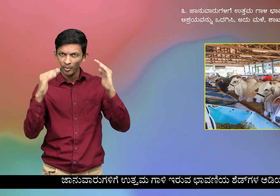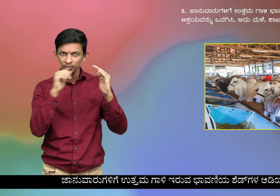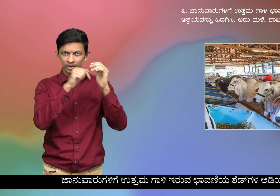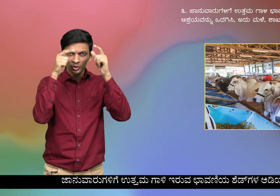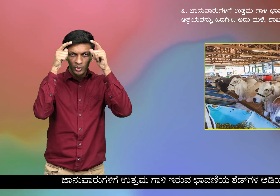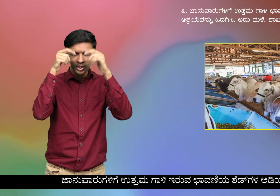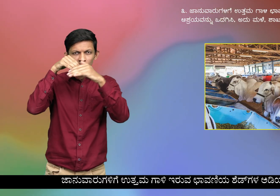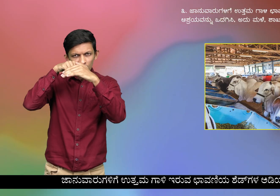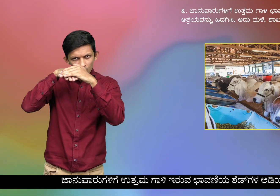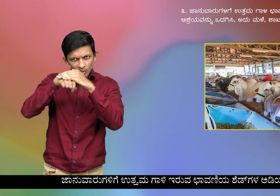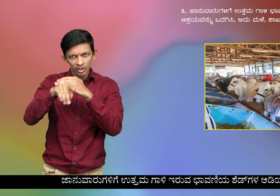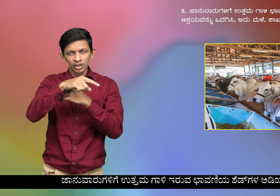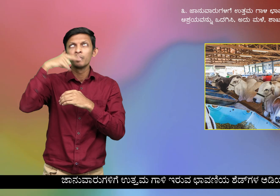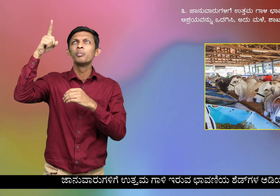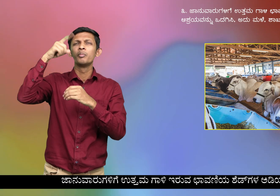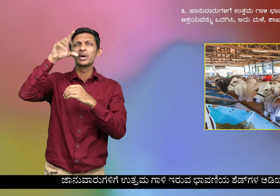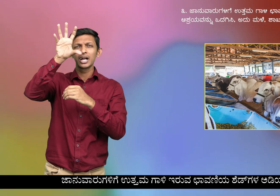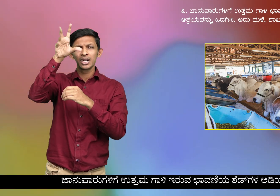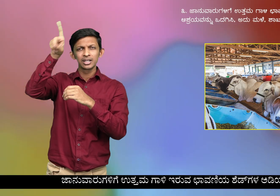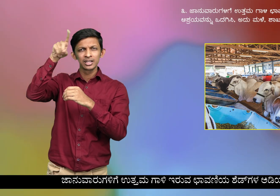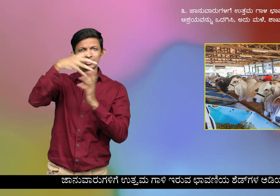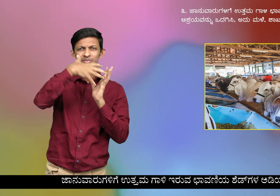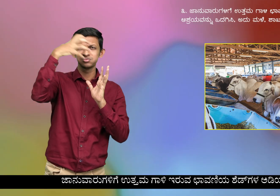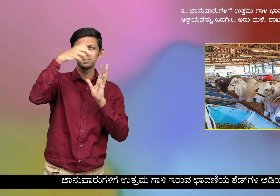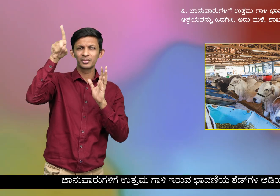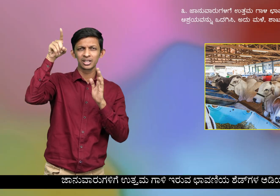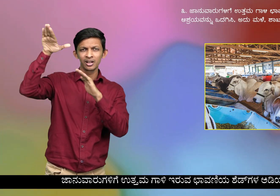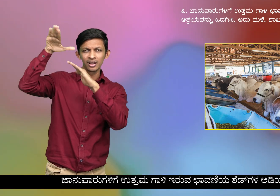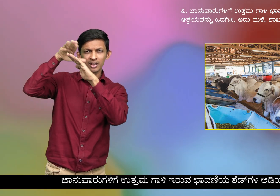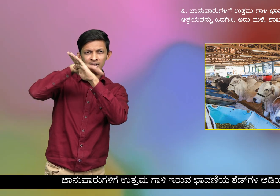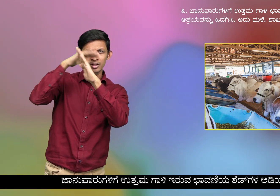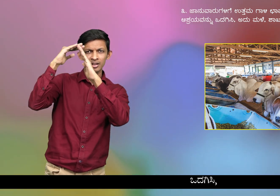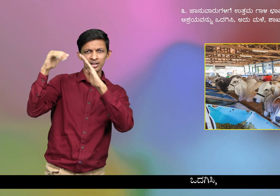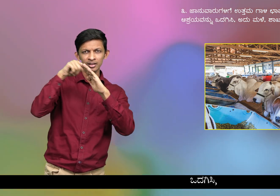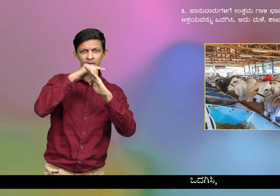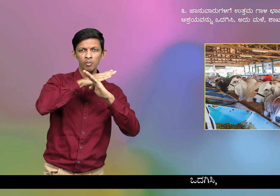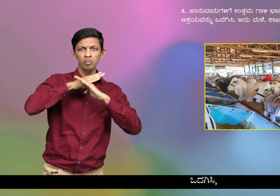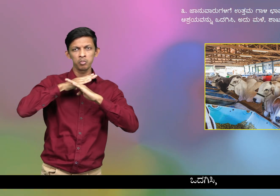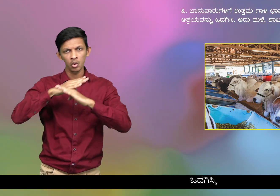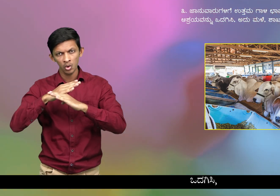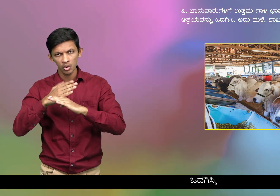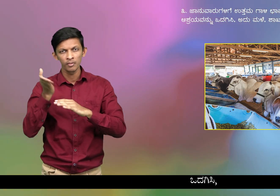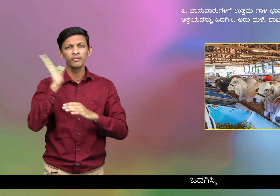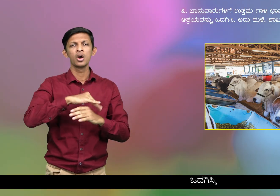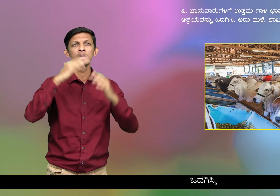ಜಾನುವಾರುಗಳಿಗೆ ಉತ್ತಮ ಗಾಳಿ ಇರುವ ಚಾವಣಿಯ ಶೆಡ್ಗಳ ಅಡಿಯಲ್ಲಿ ಆಶ್ರಯವನ್ನು ಒದಗಿಸಿ.